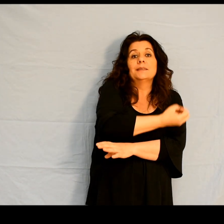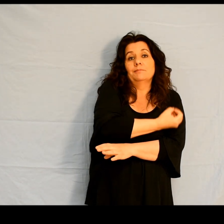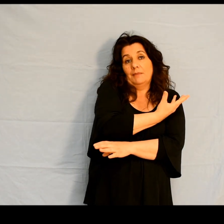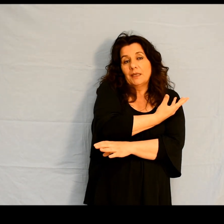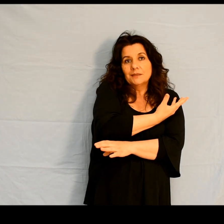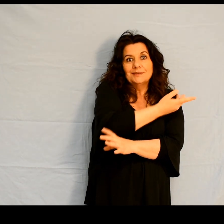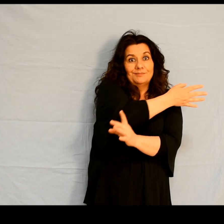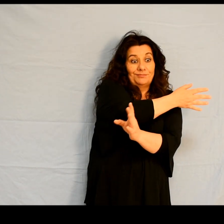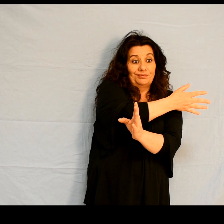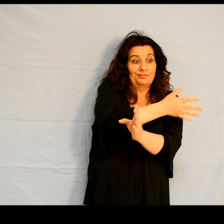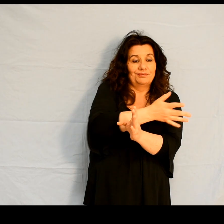réunis.